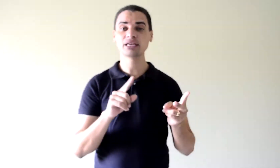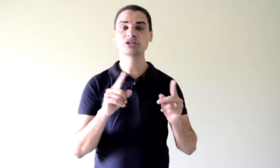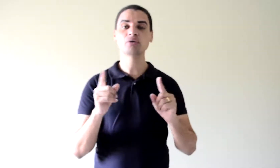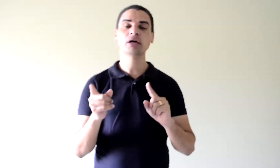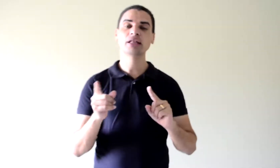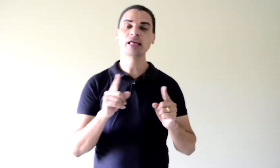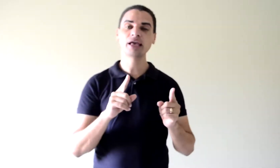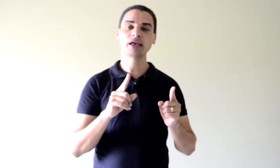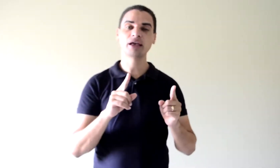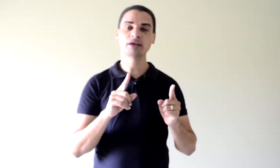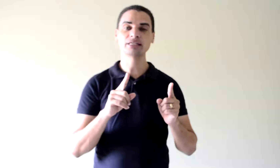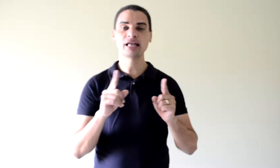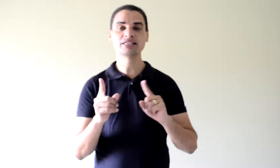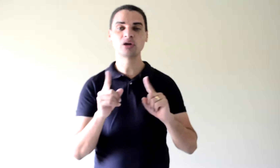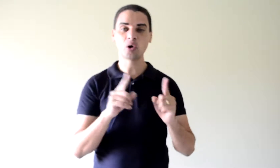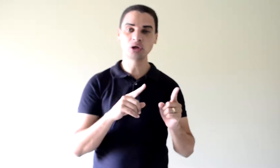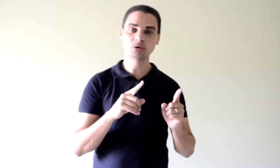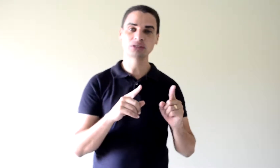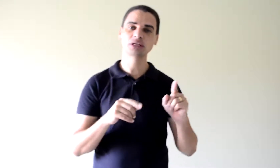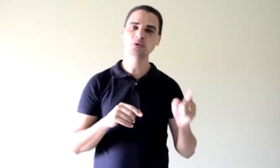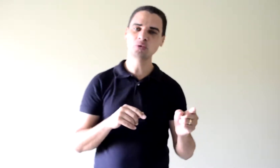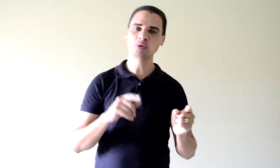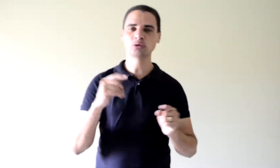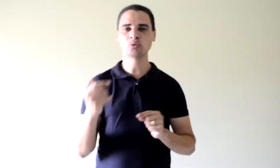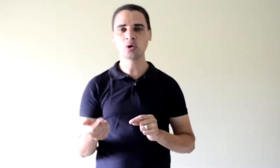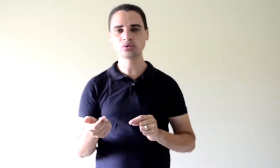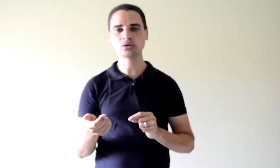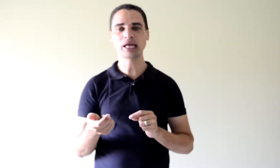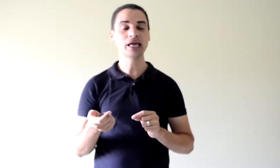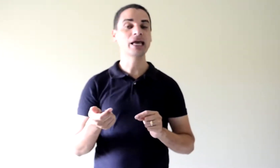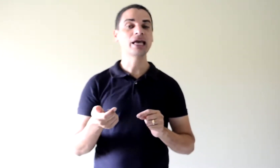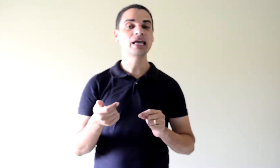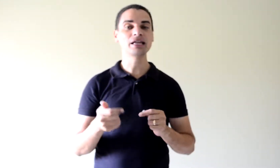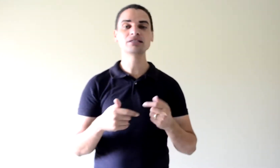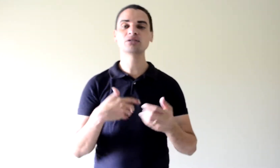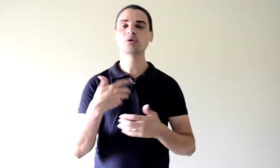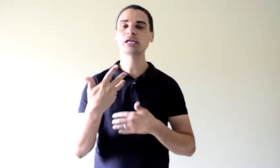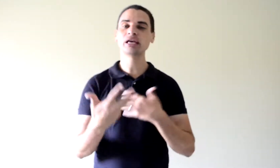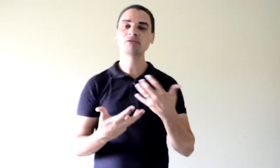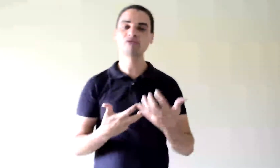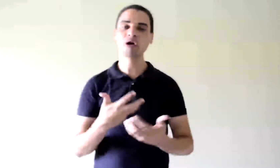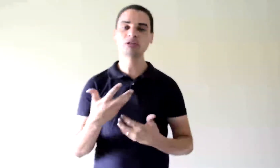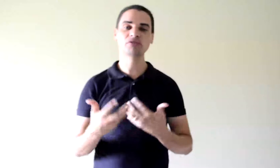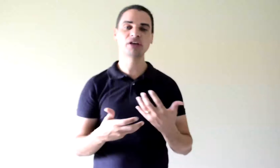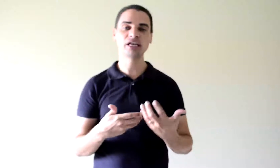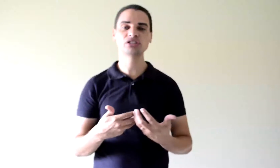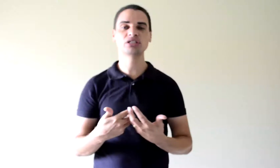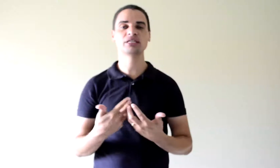sejam, né, sinais icônicos, tanto um quanto o outro, né, eles escolheram formas diferentes de